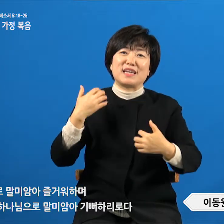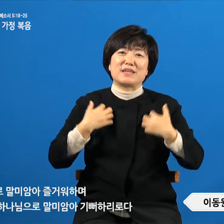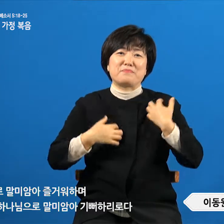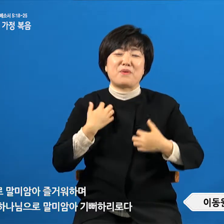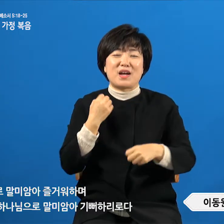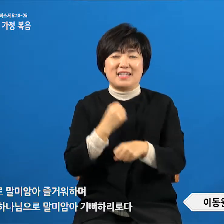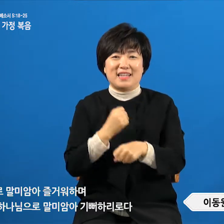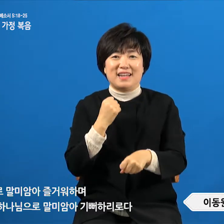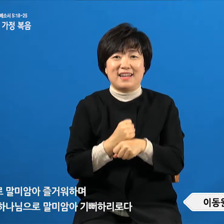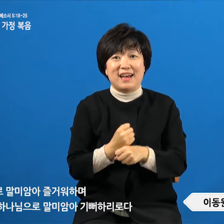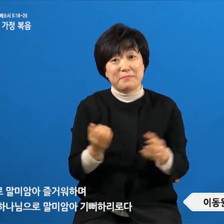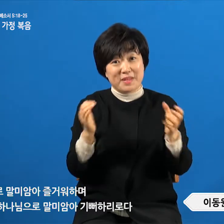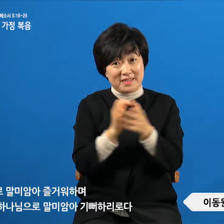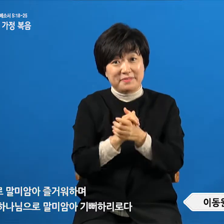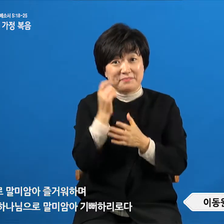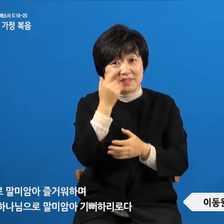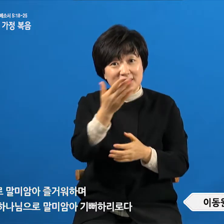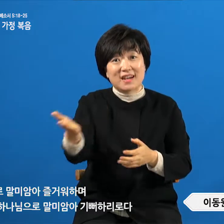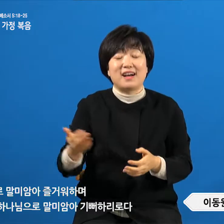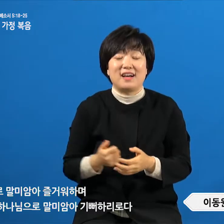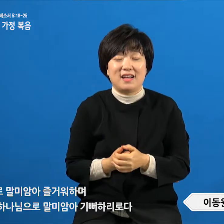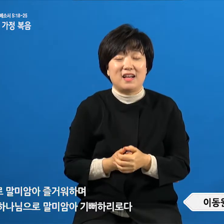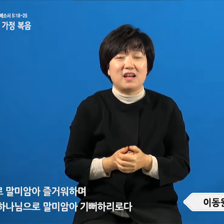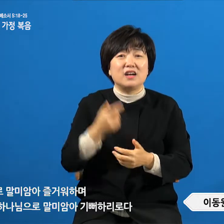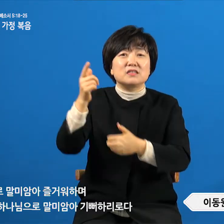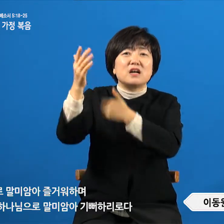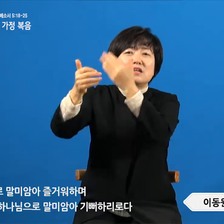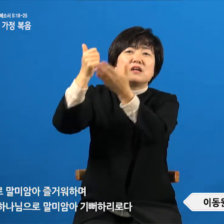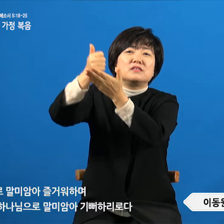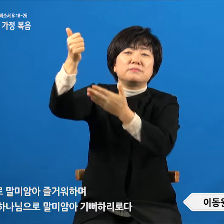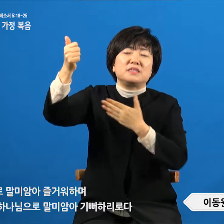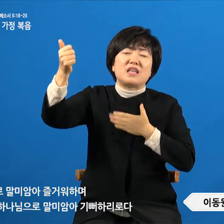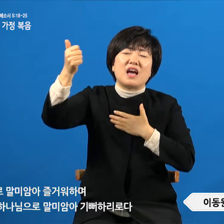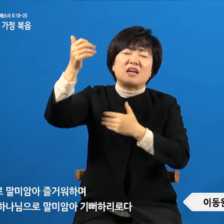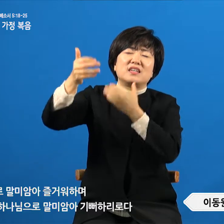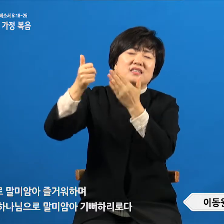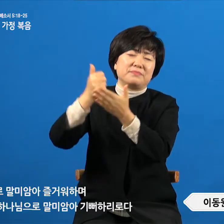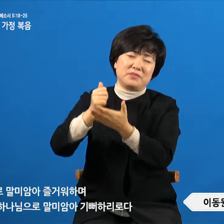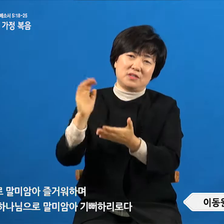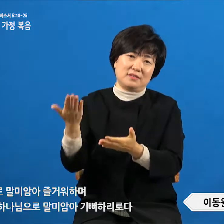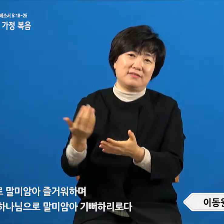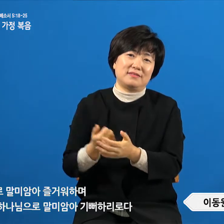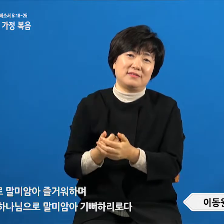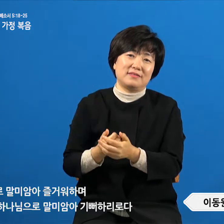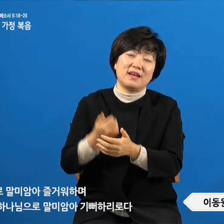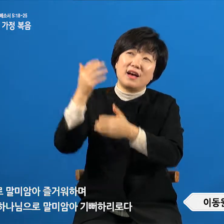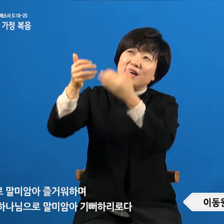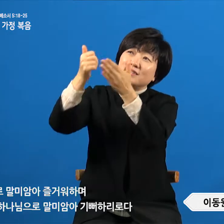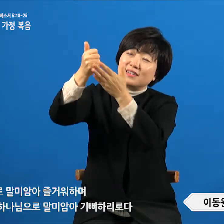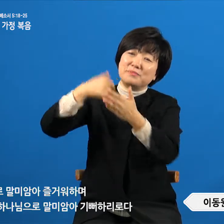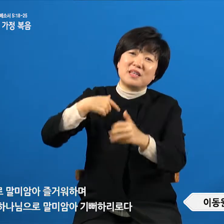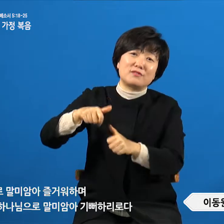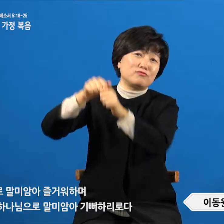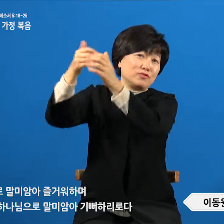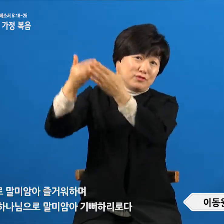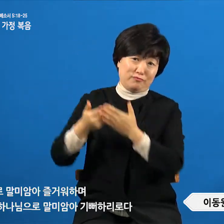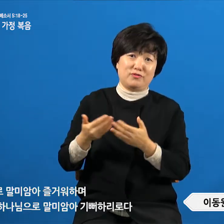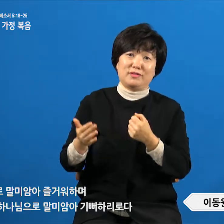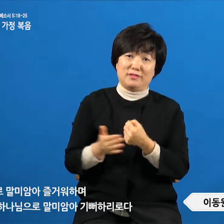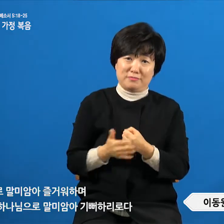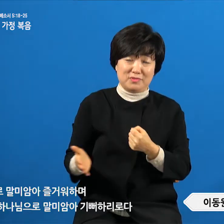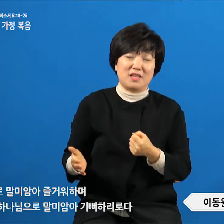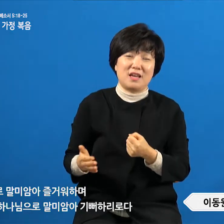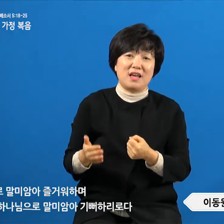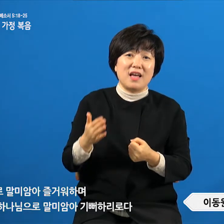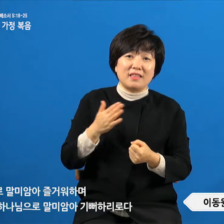말미암아 기뻐하리로다. 아멘이십니까? 그 하나님이 우리 하나님이 되셨기 때문에, 그 하나님이 우리를 구원하셨기